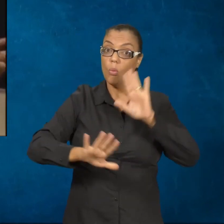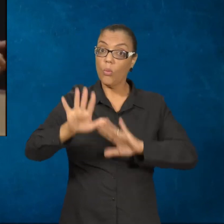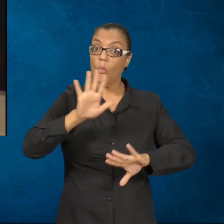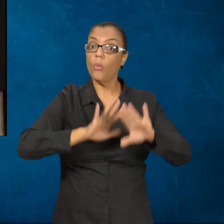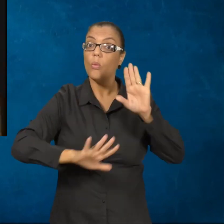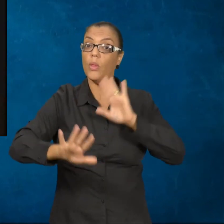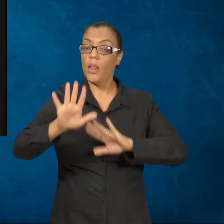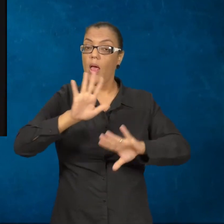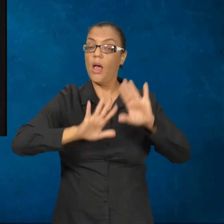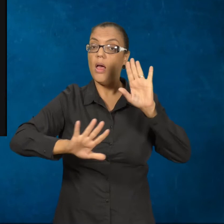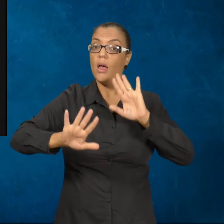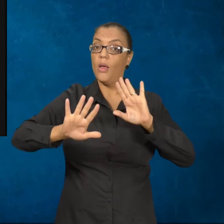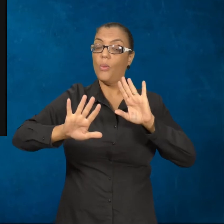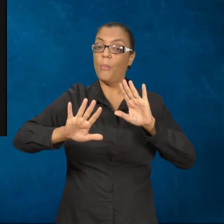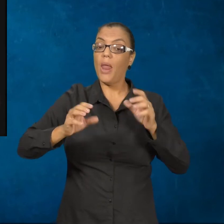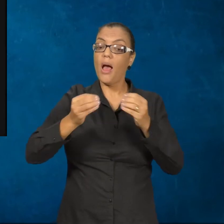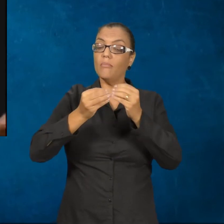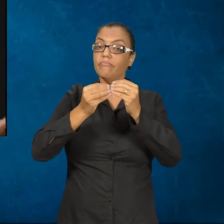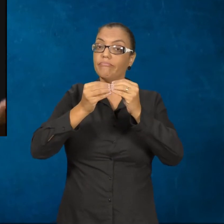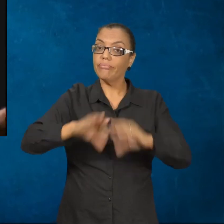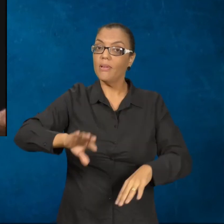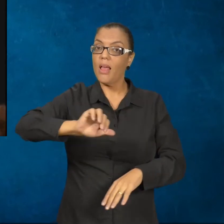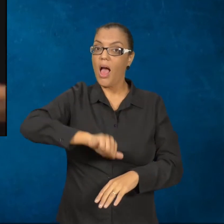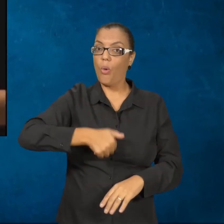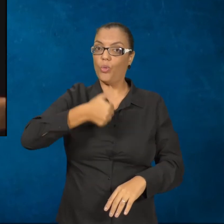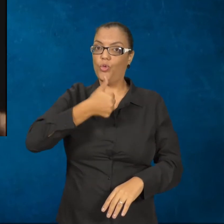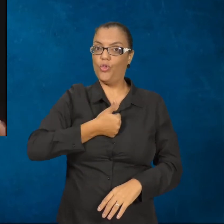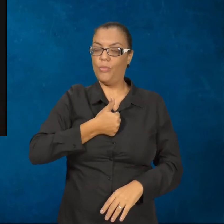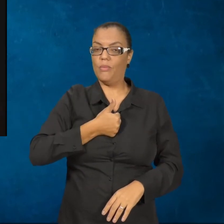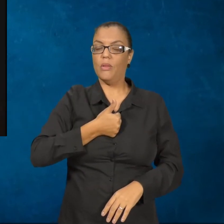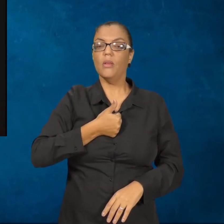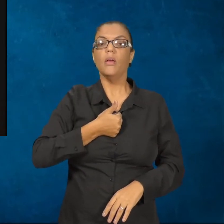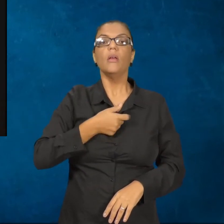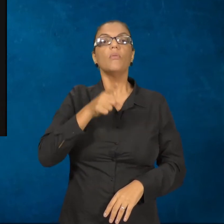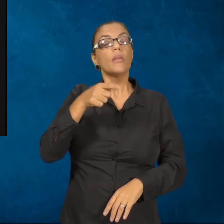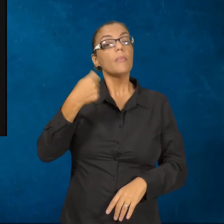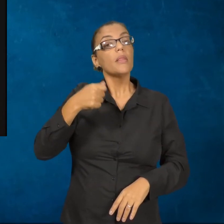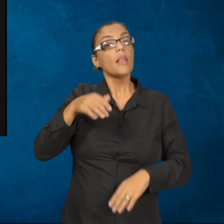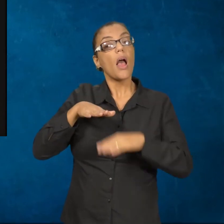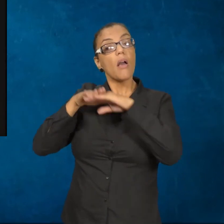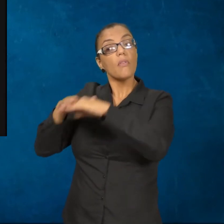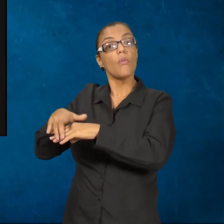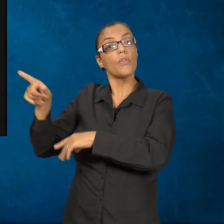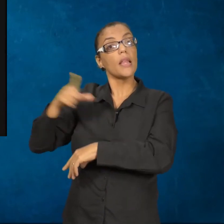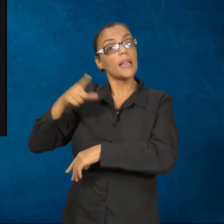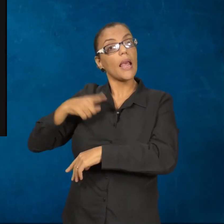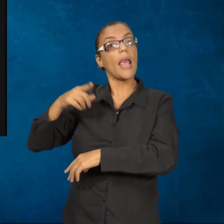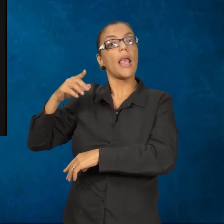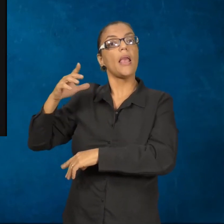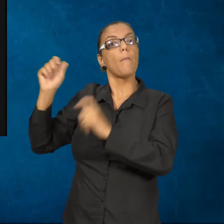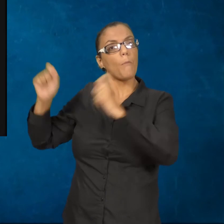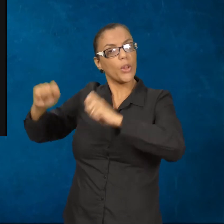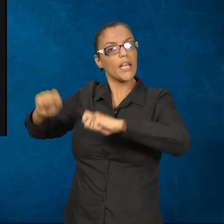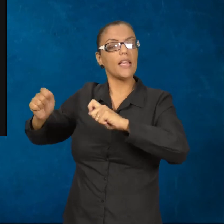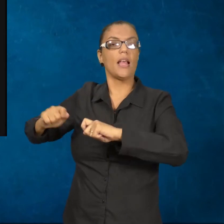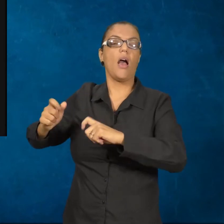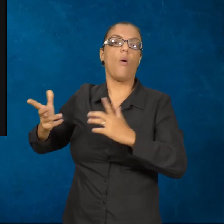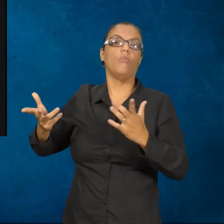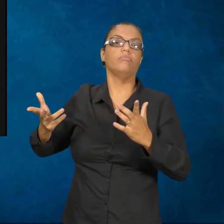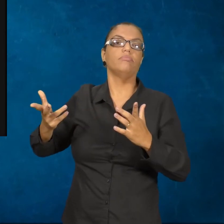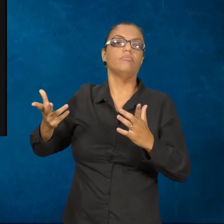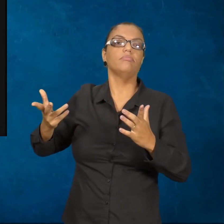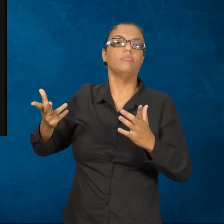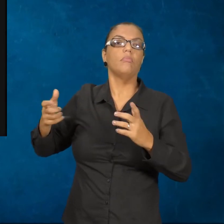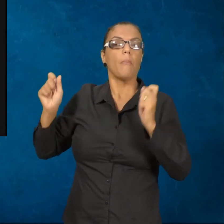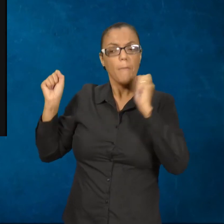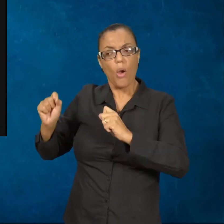Cuidado com essa história de autoestima, hein? Você aumenta tanto a autoestima que o cara não quer fazer mais nada. Você tem que chegar para o cara e mostrar que ele tem potencial, não que ele é. A